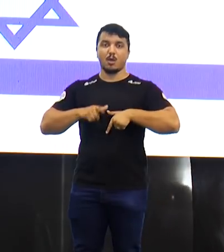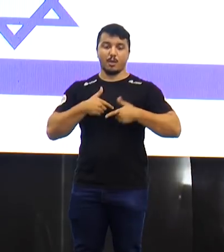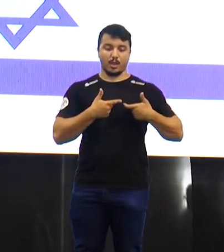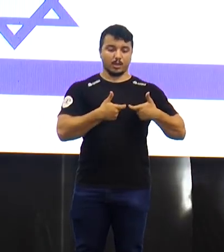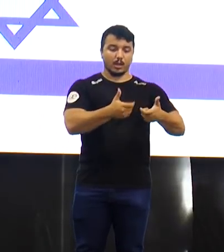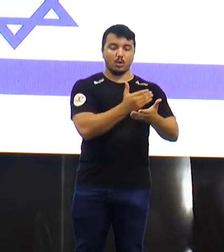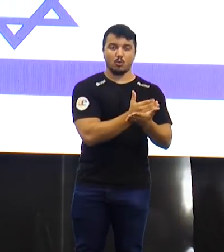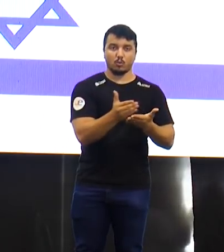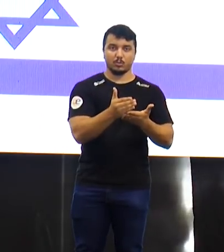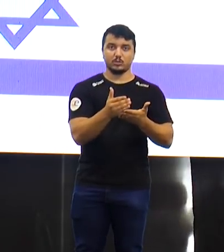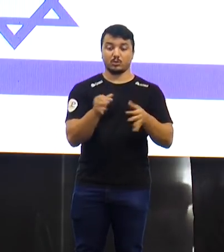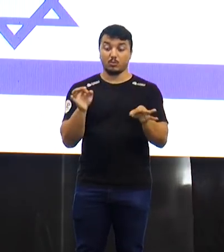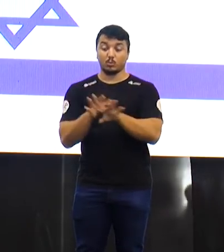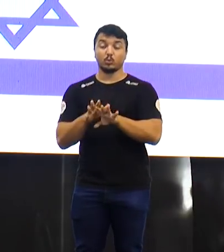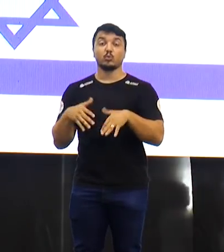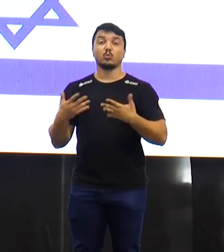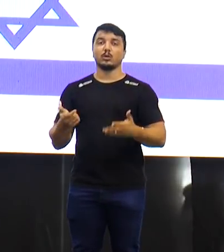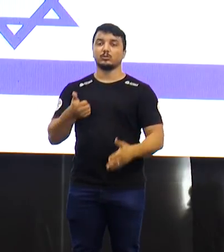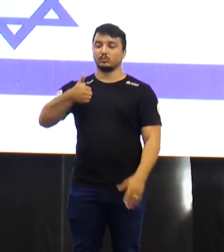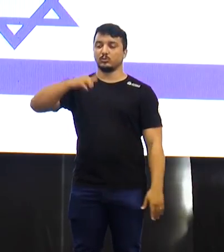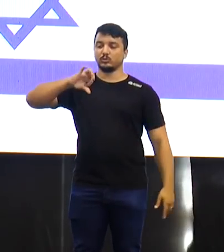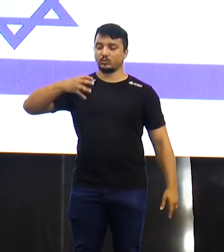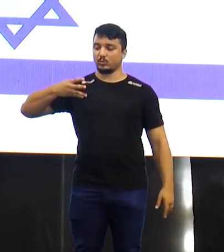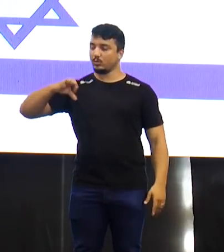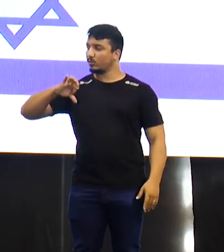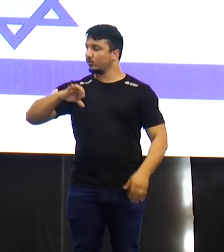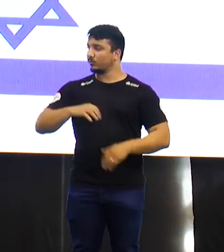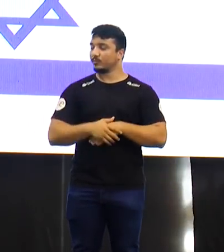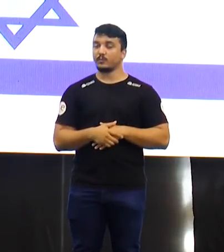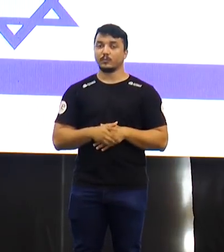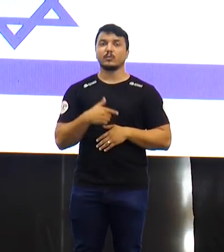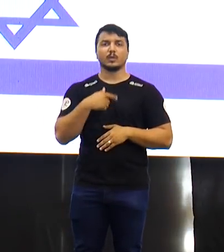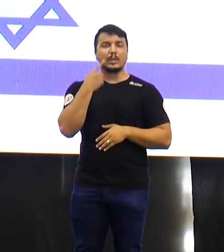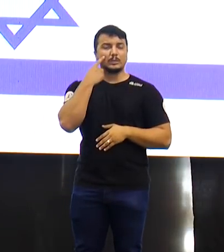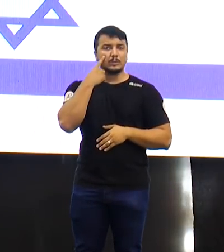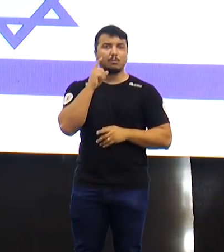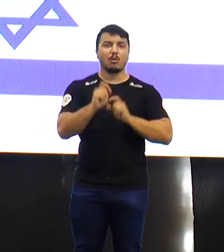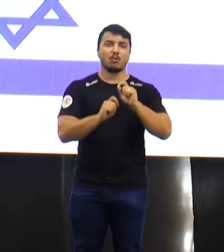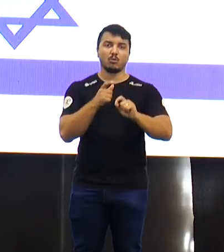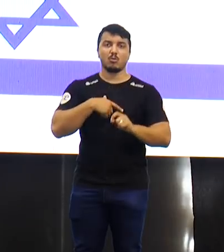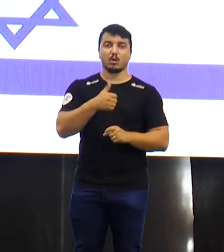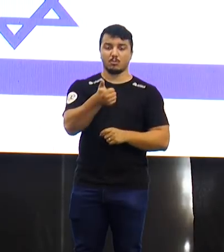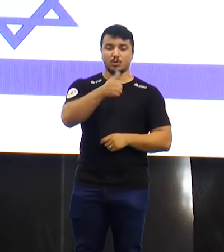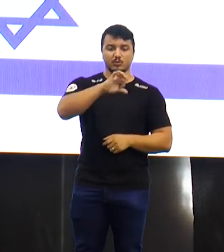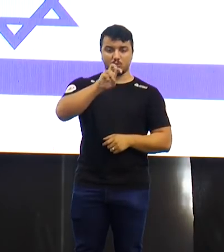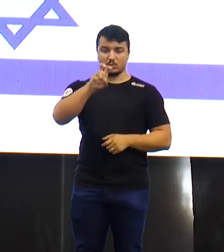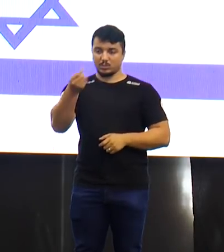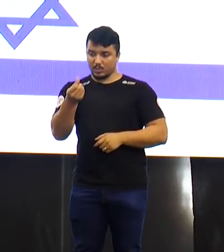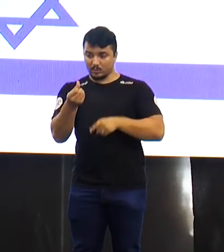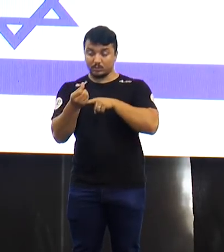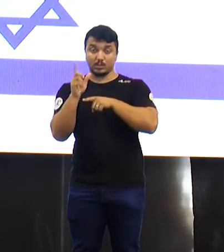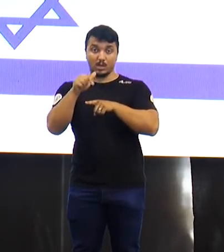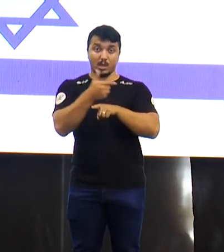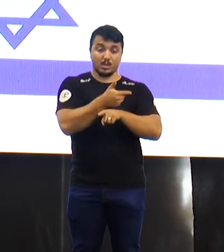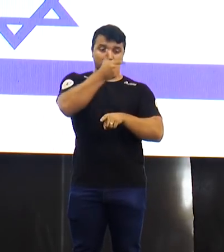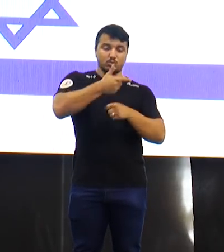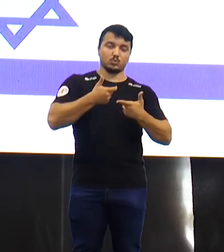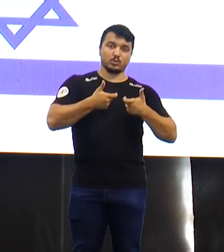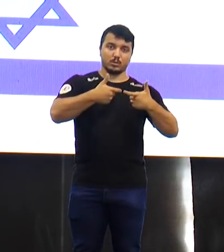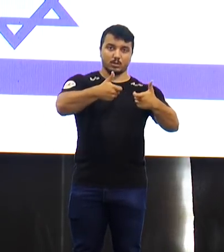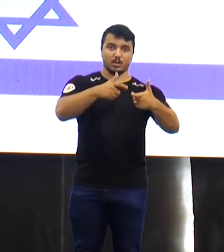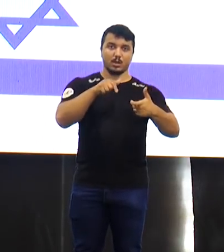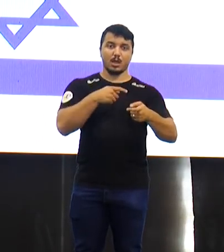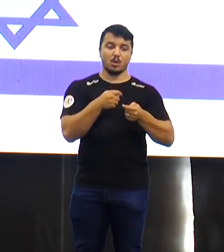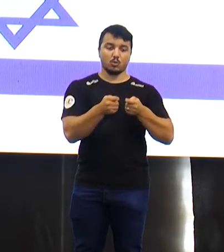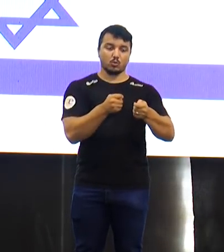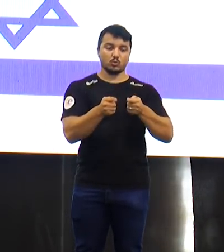terminou em 49, que é essa efeméride. Mas eu diria mais, 56, a segunda guerra, pelo controle